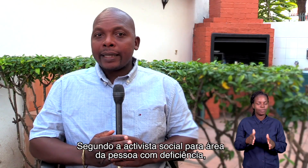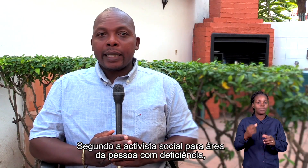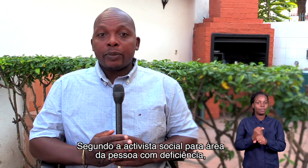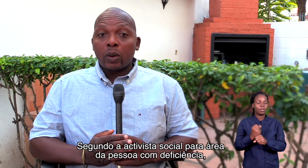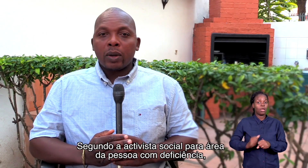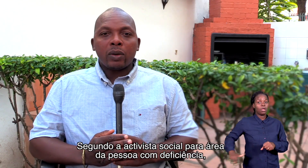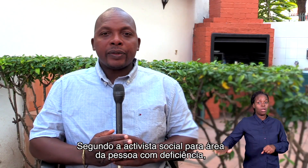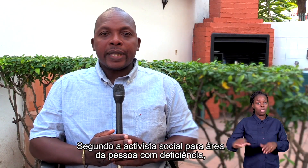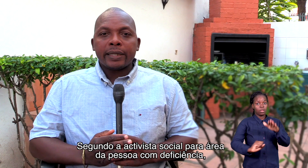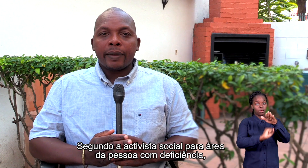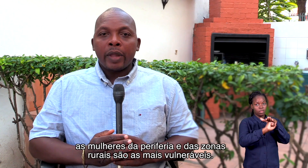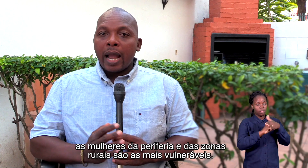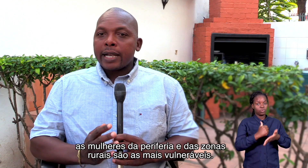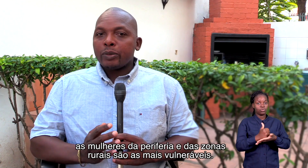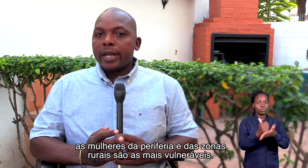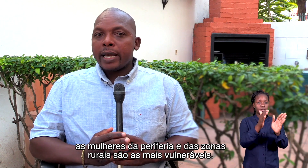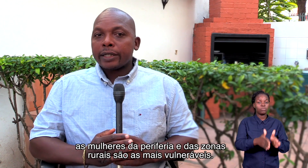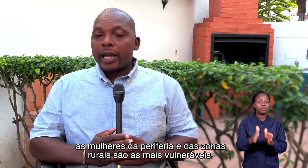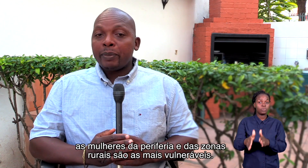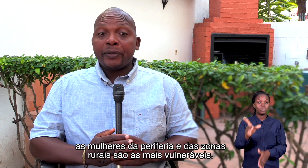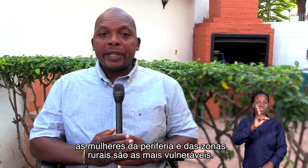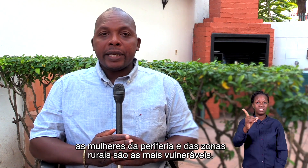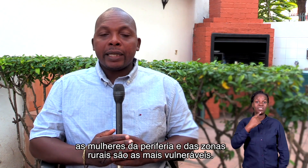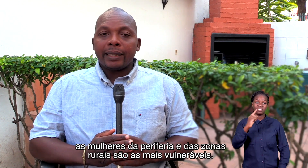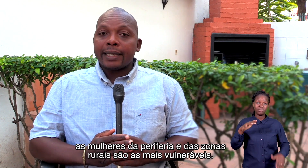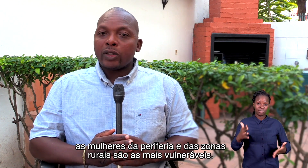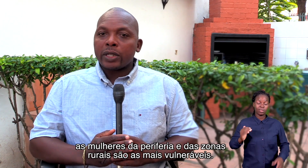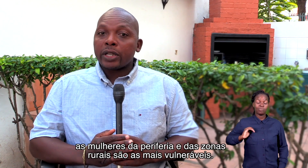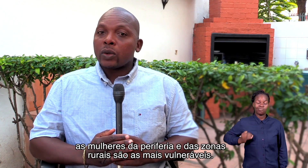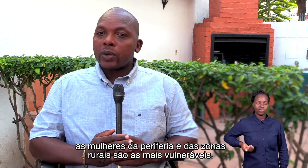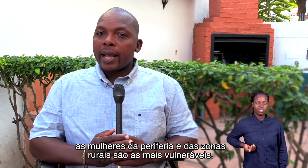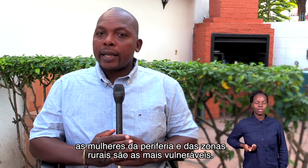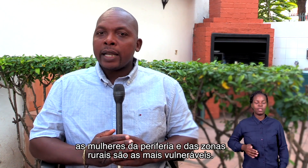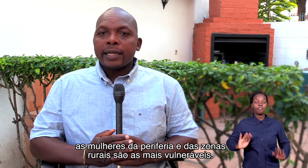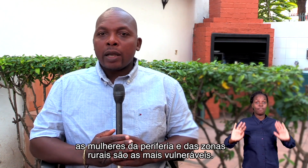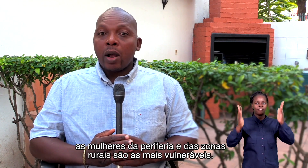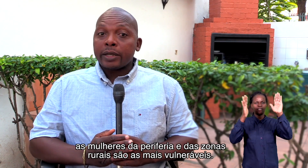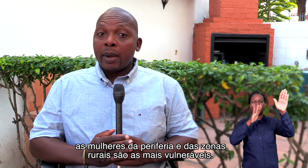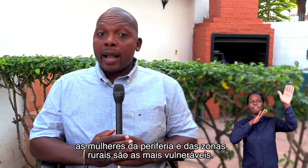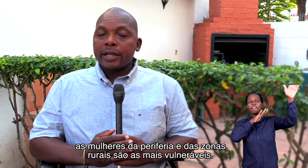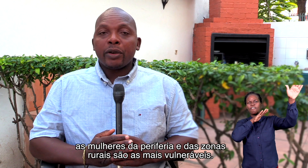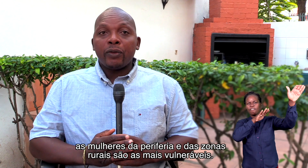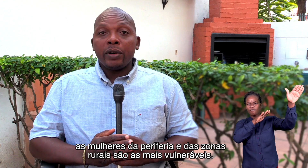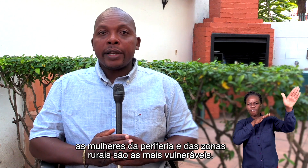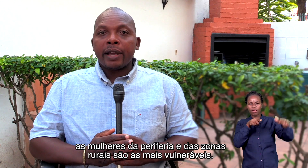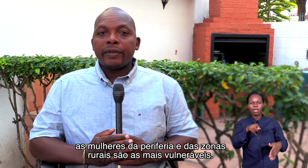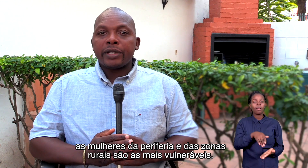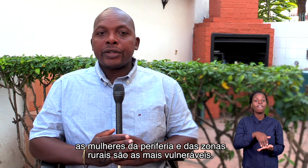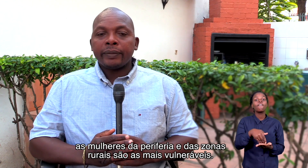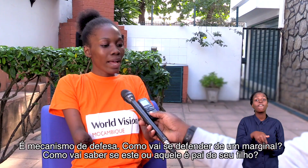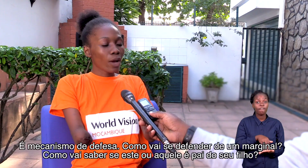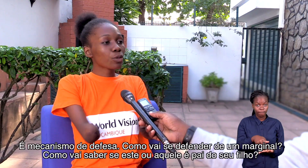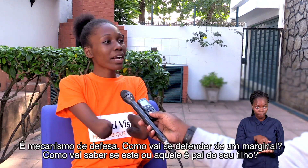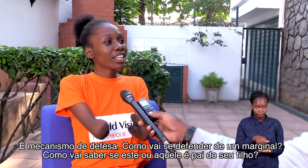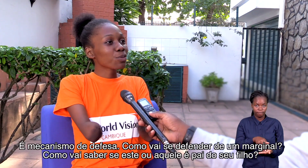a área da pessoa com deficiência, as mulheres da periferia e das zonas rurais são as mais